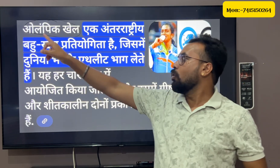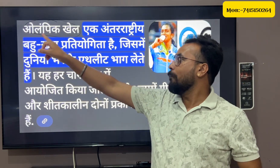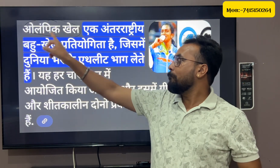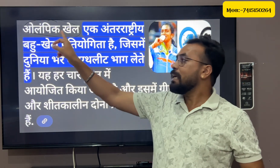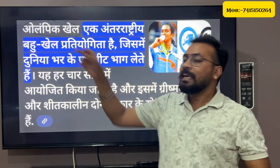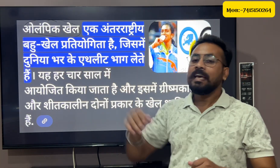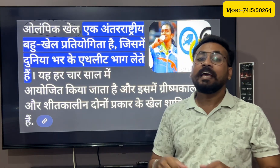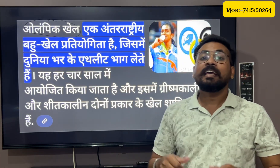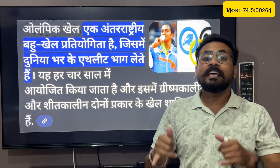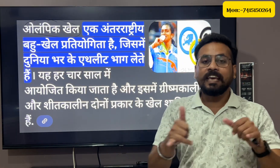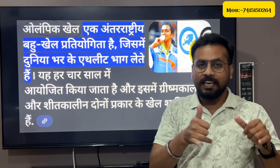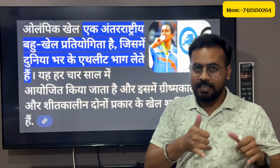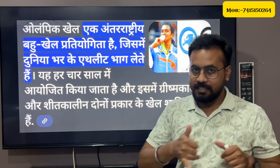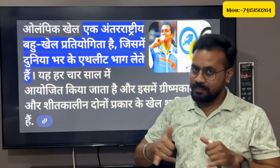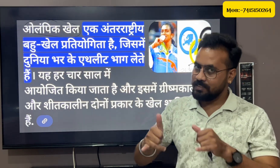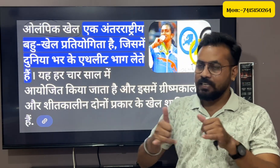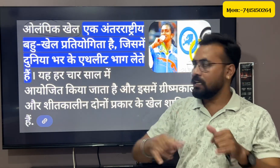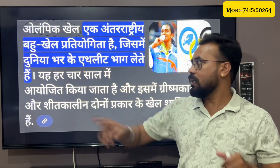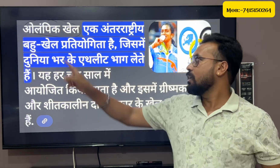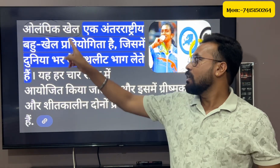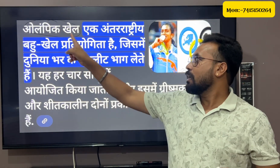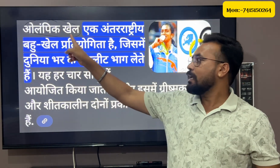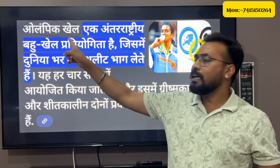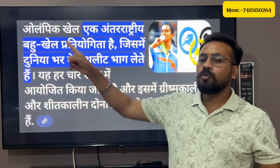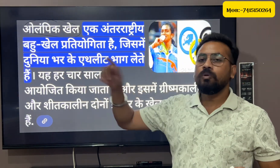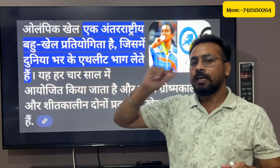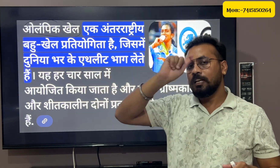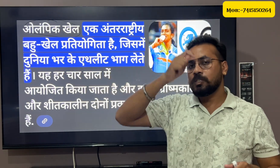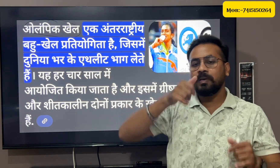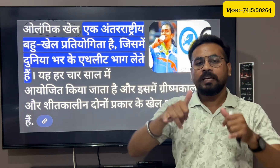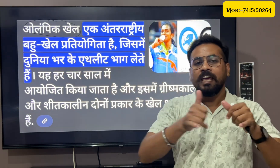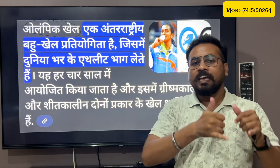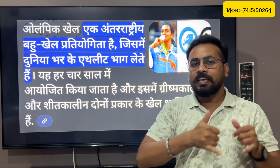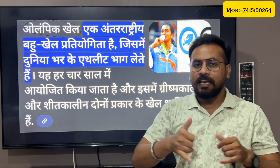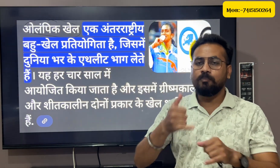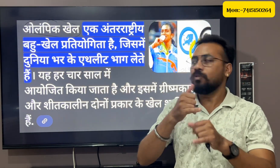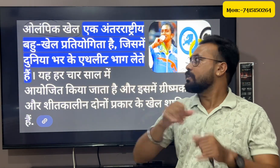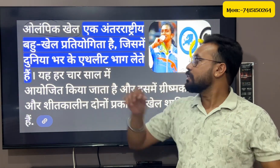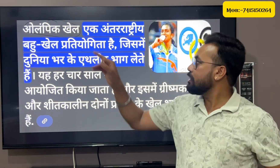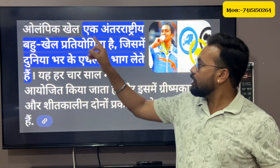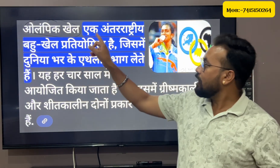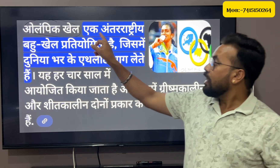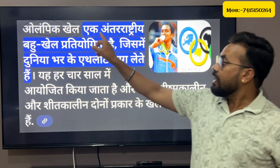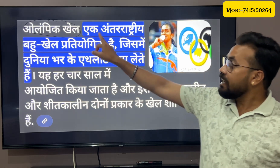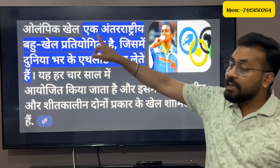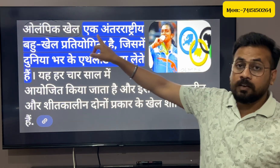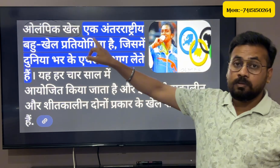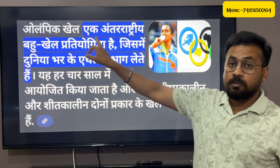ओलंपिक खेल। ठीक है ना, खेल को इंग्लिश में गेम बोलते हैं। ठीक है ना, एक, ठीक